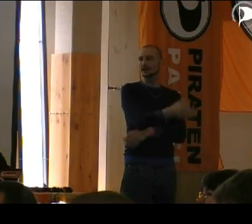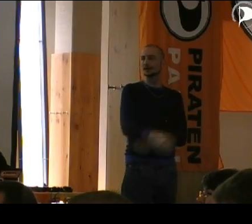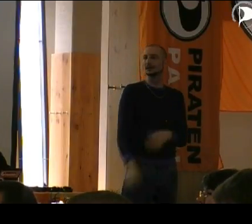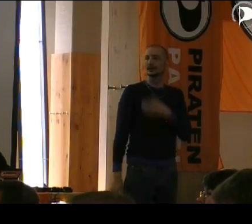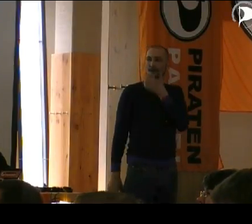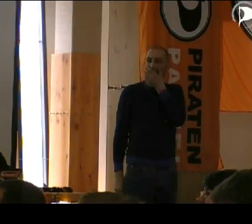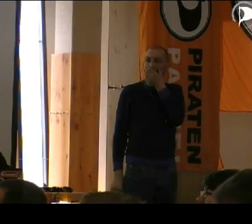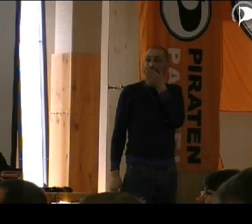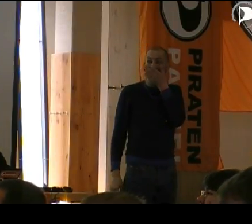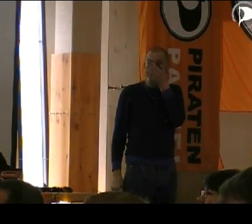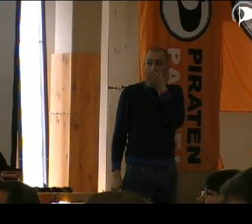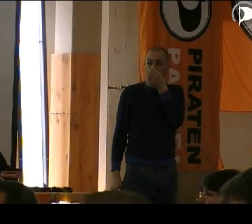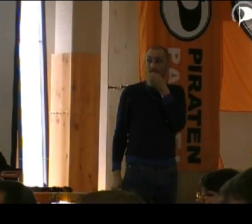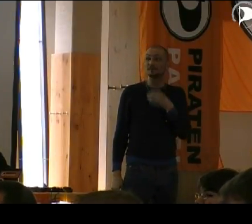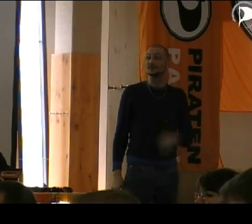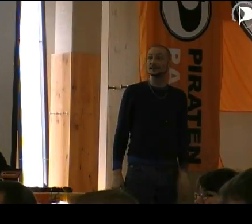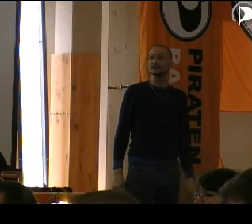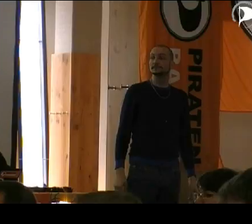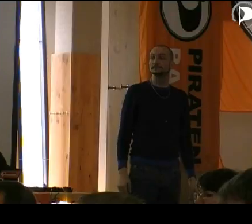am besten